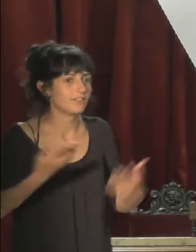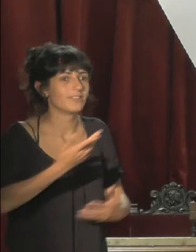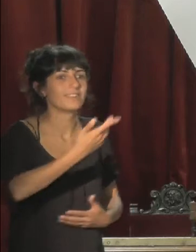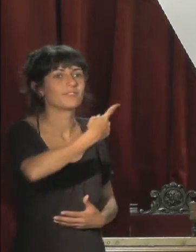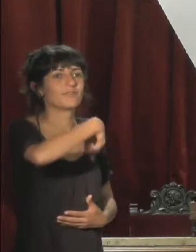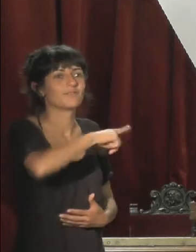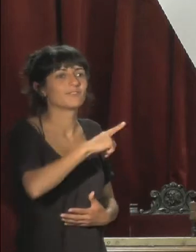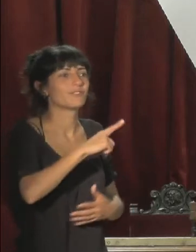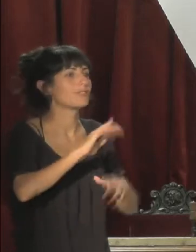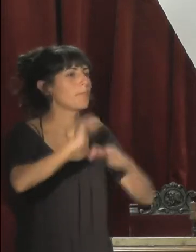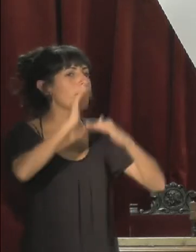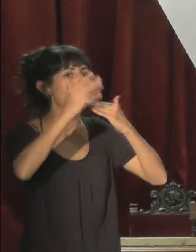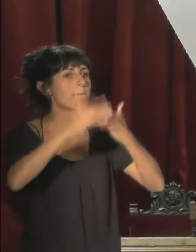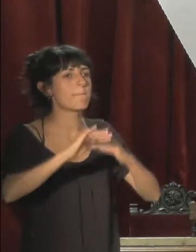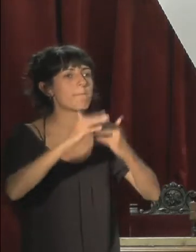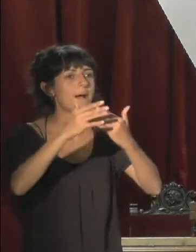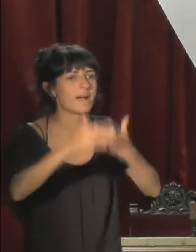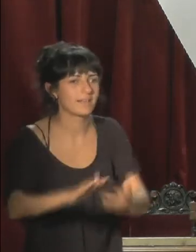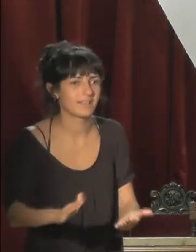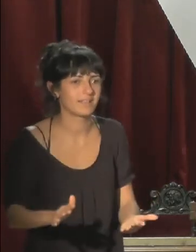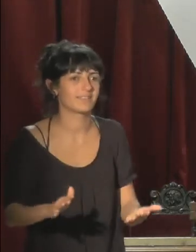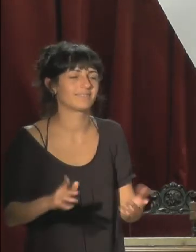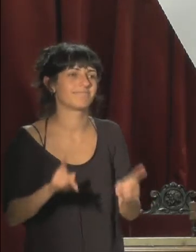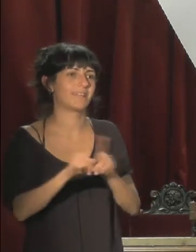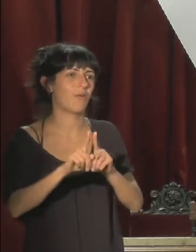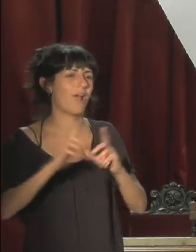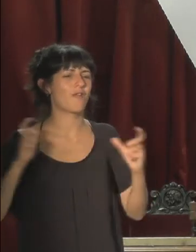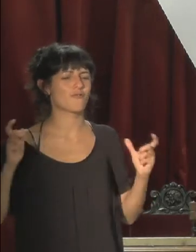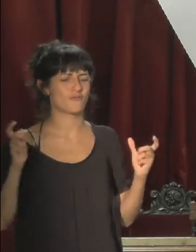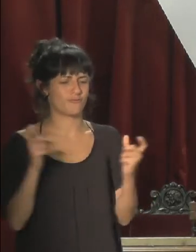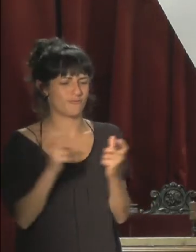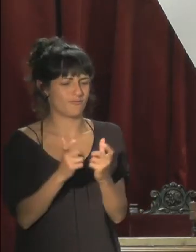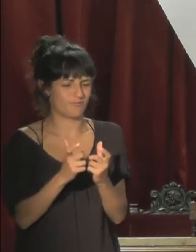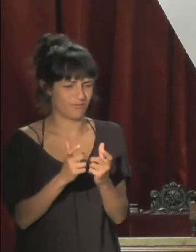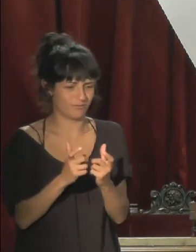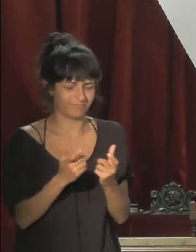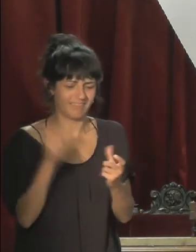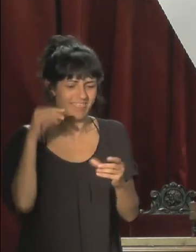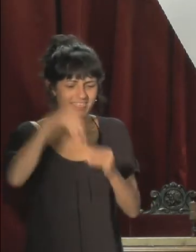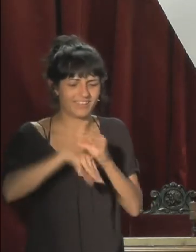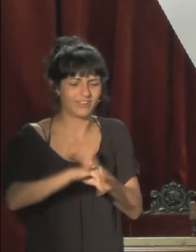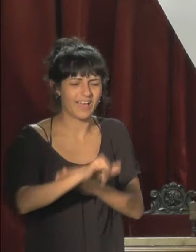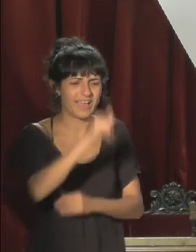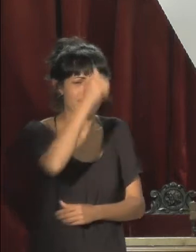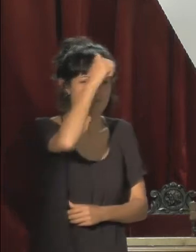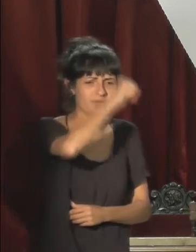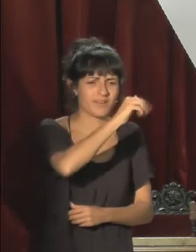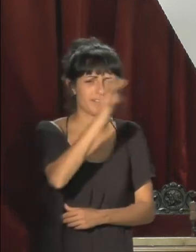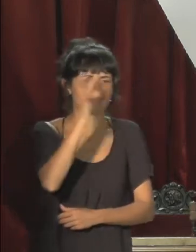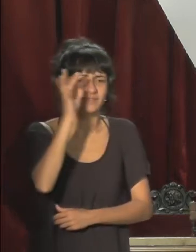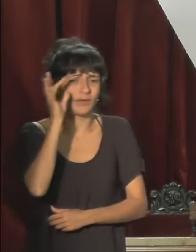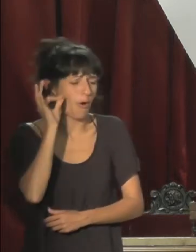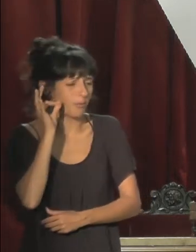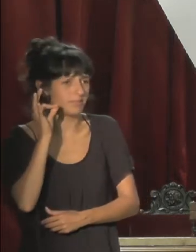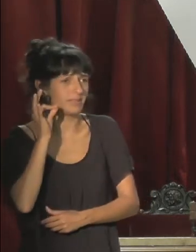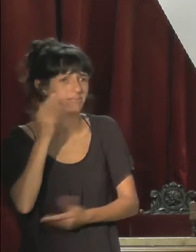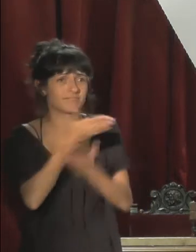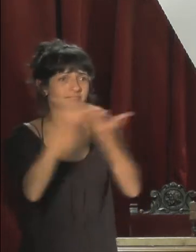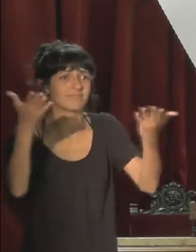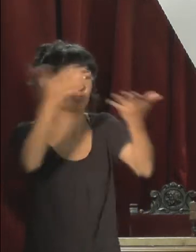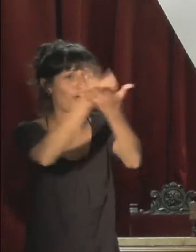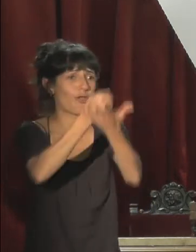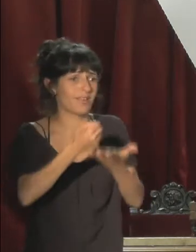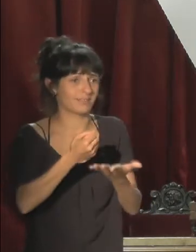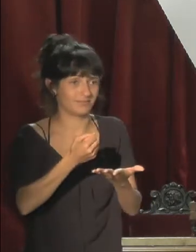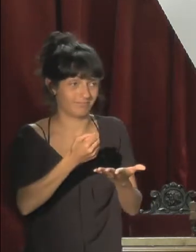Marea, esta gran alianza que compón en Marea, as mulleres e os homes de Marea, e todas,